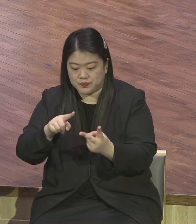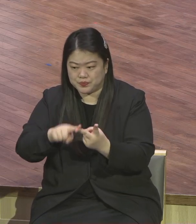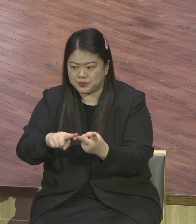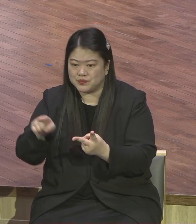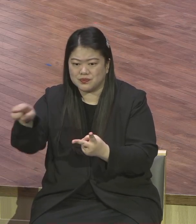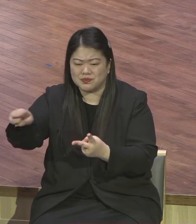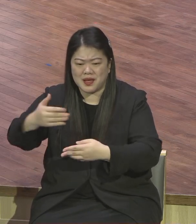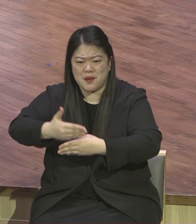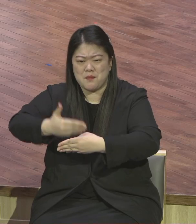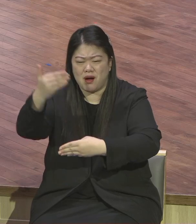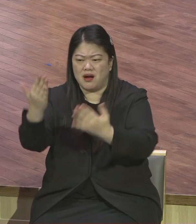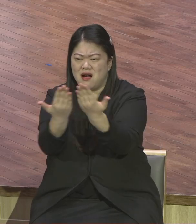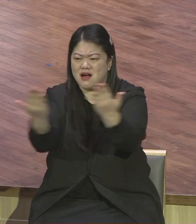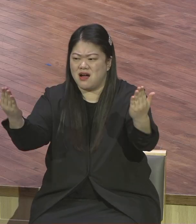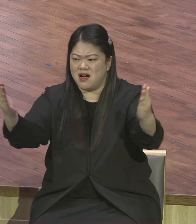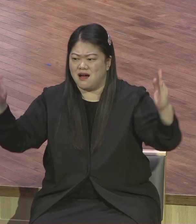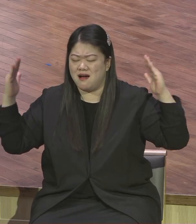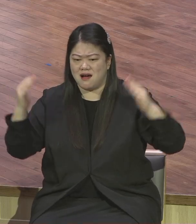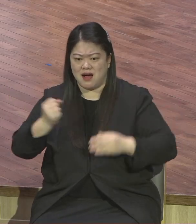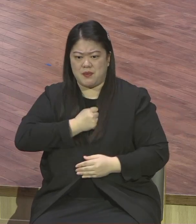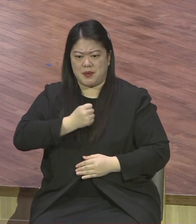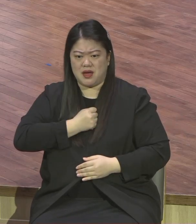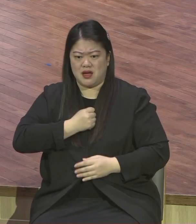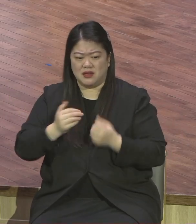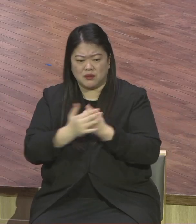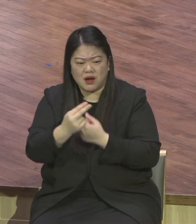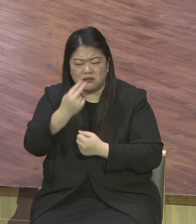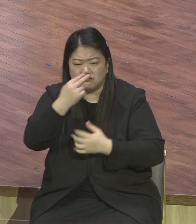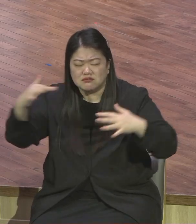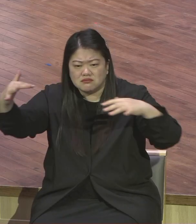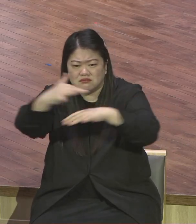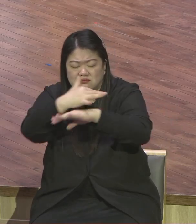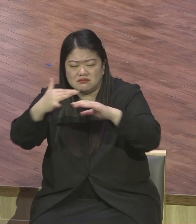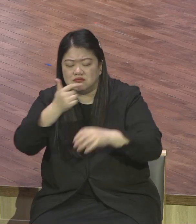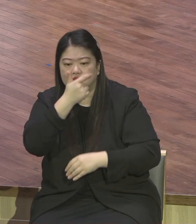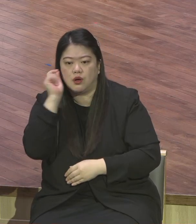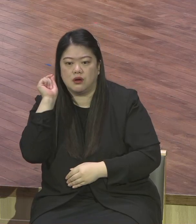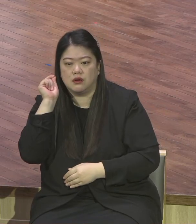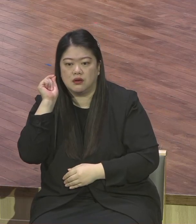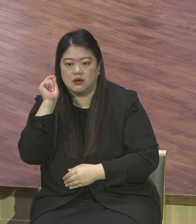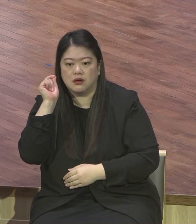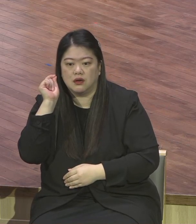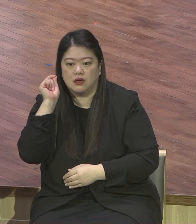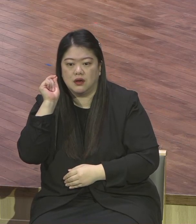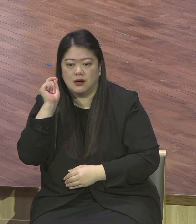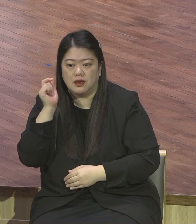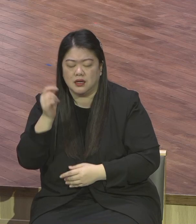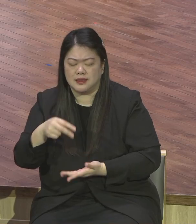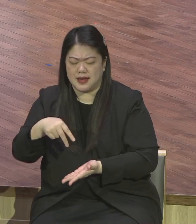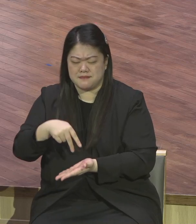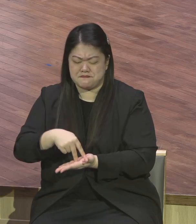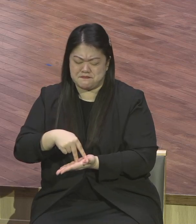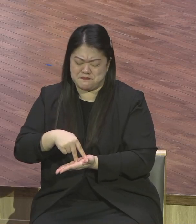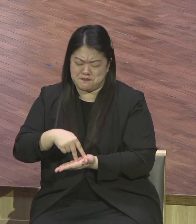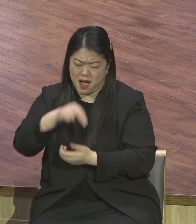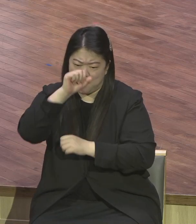있고 나오잖아요. 힘이 나는지 기쁨으로 그 단을 가지고